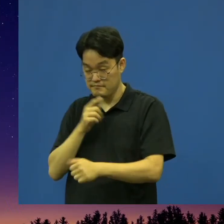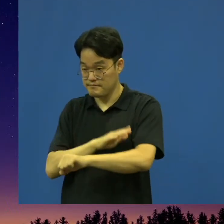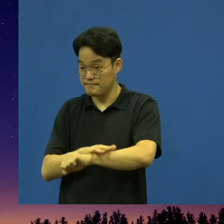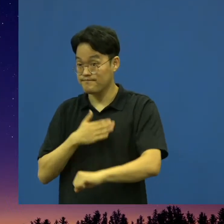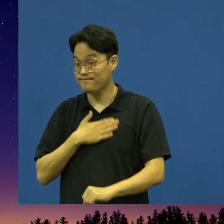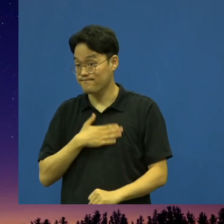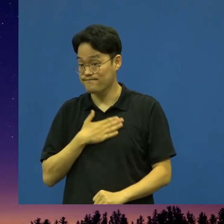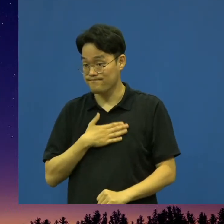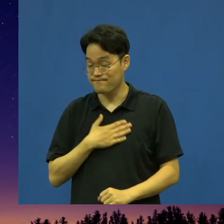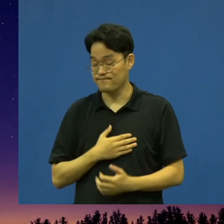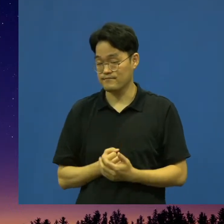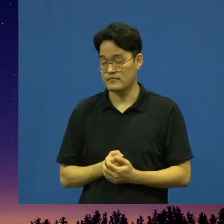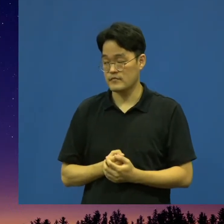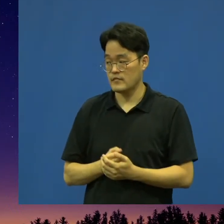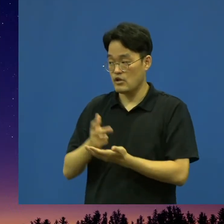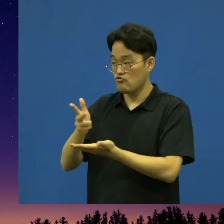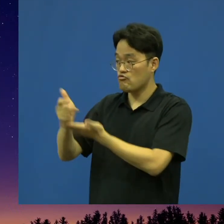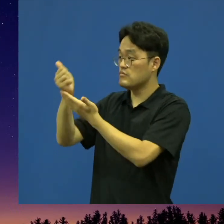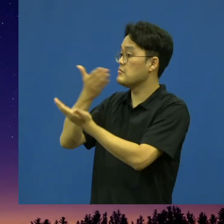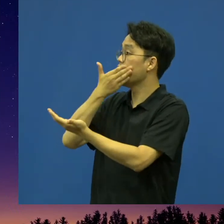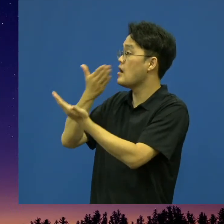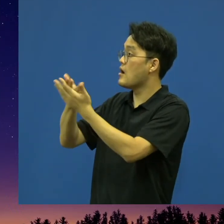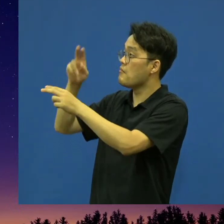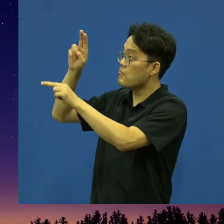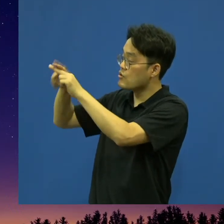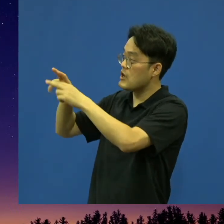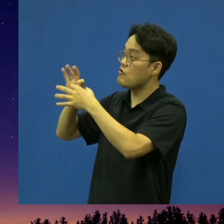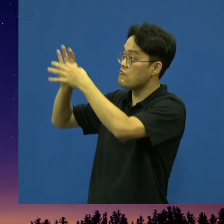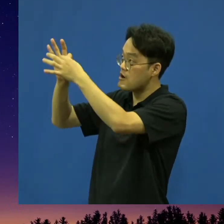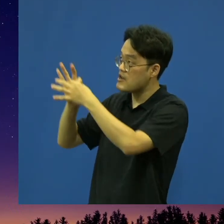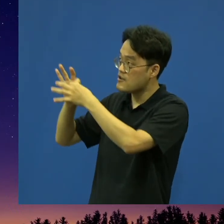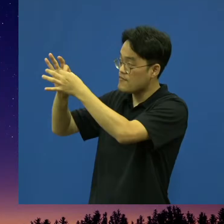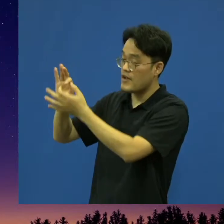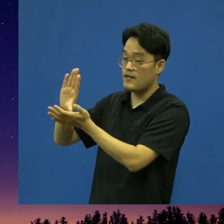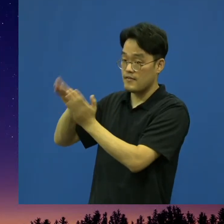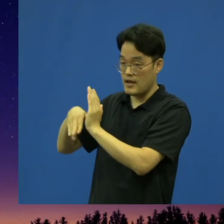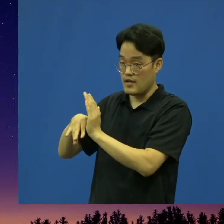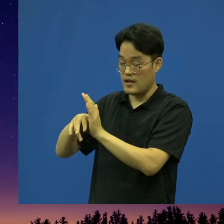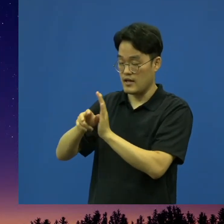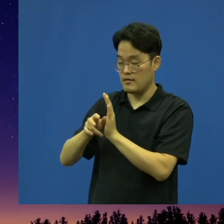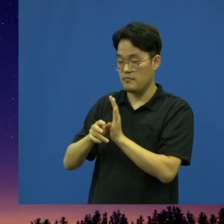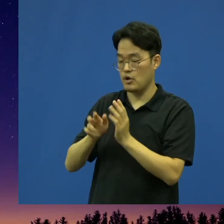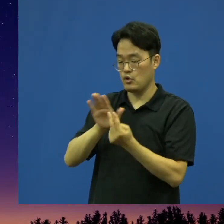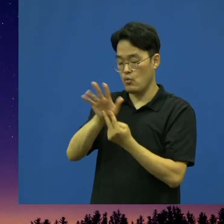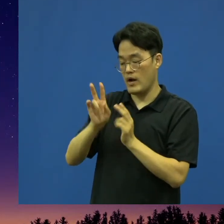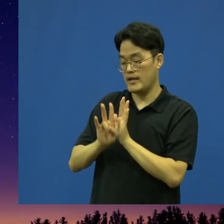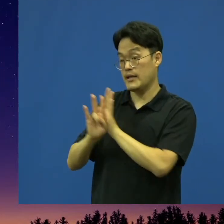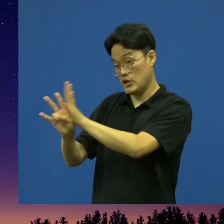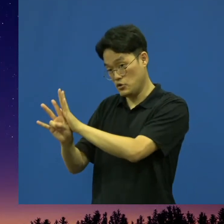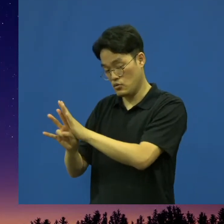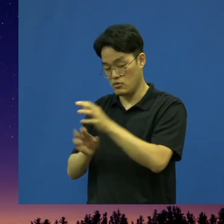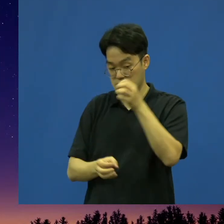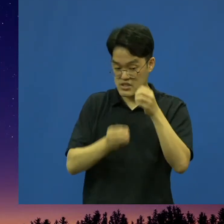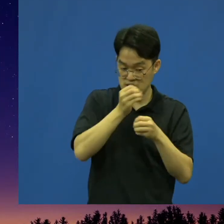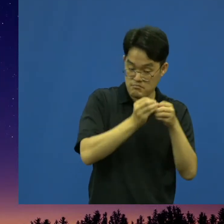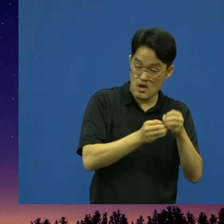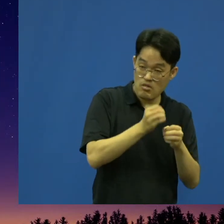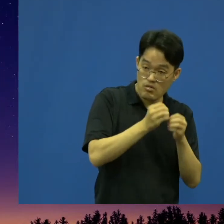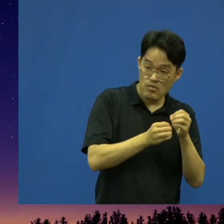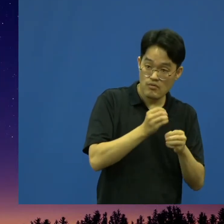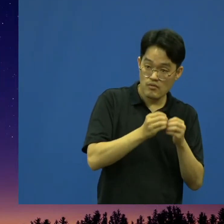알겠지만 주님의 보좌와 관계되는 이야기들을 할 때마다 계시록에도 그렇고 시편에도 그렇고